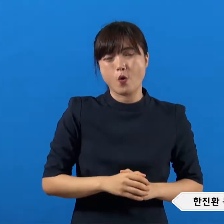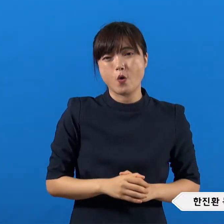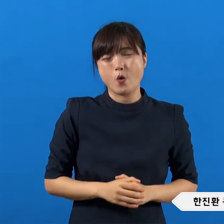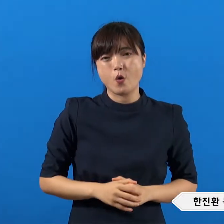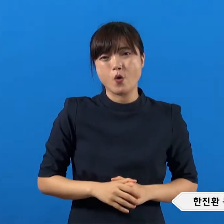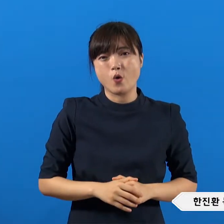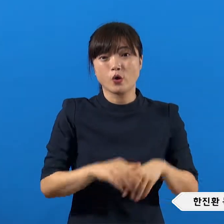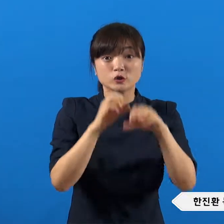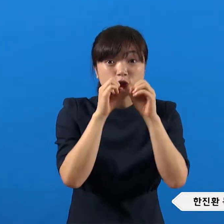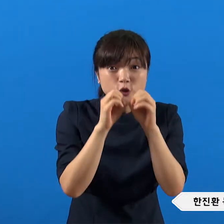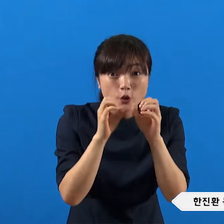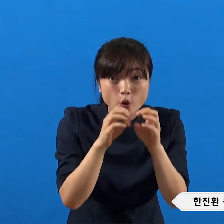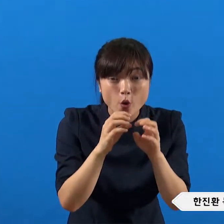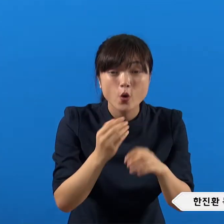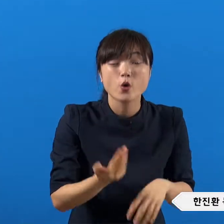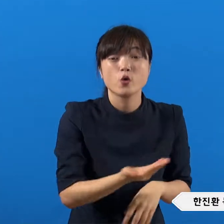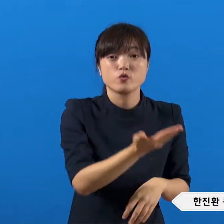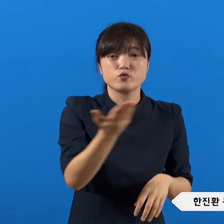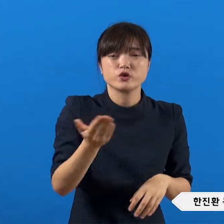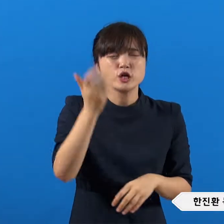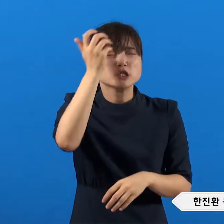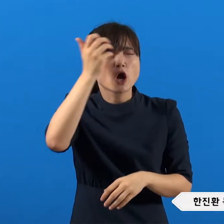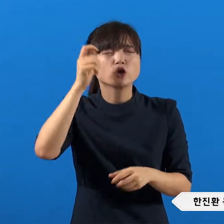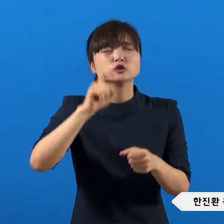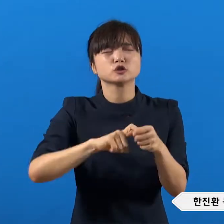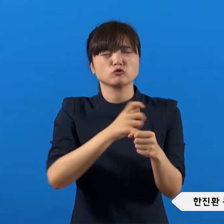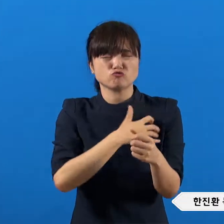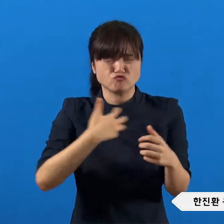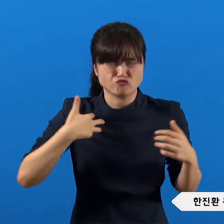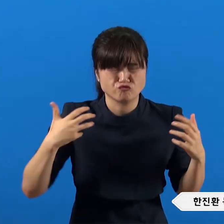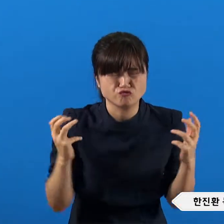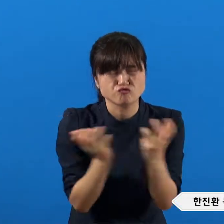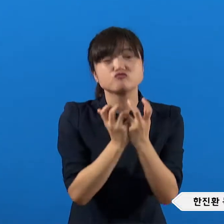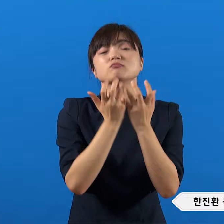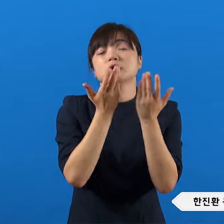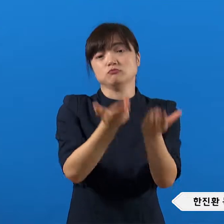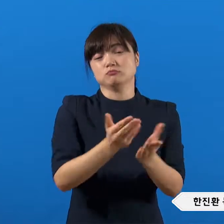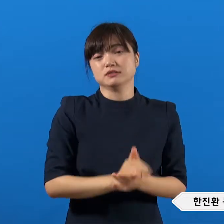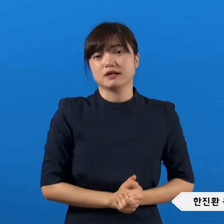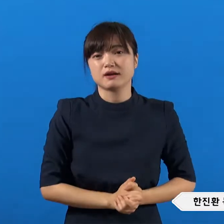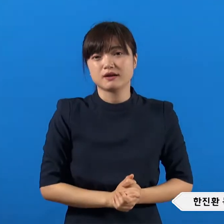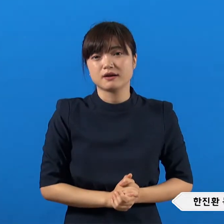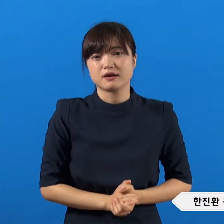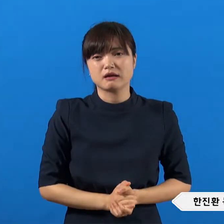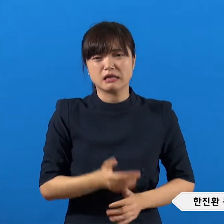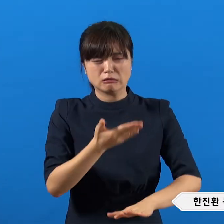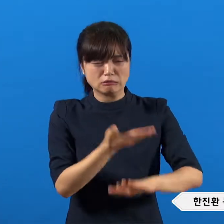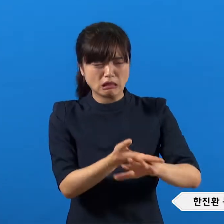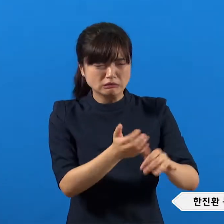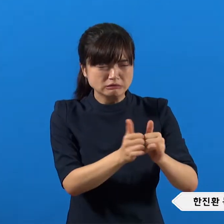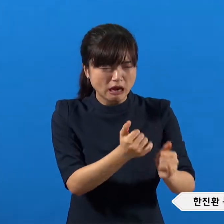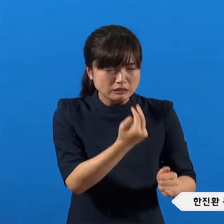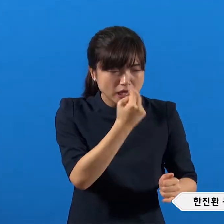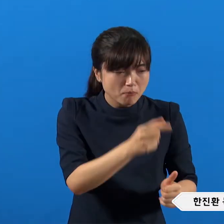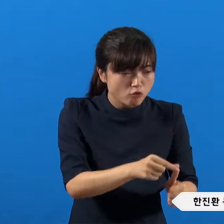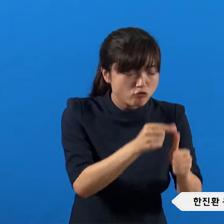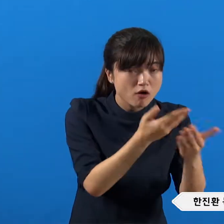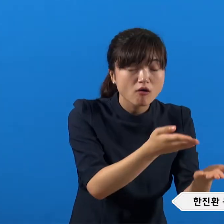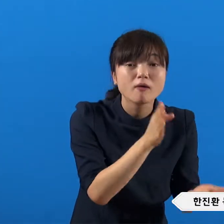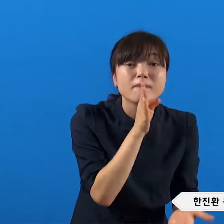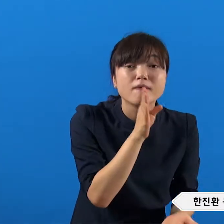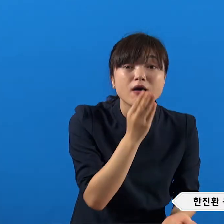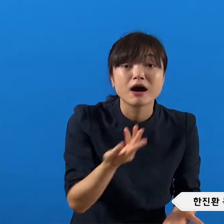또 전도는 우리를 영적으로 충만하게 만들어줍니다. 다른 사람 생명도